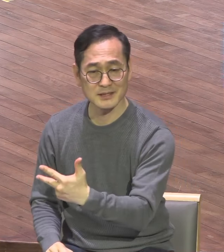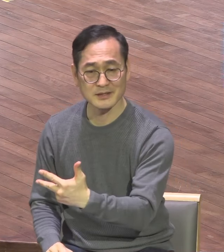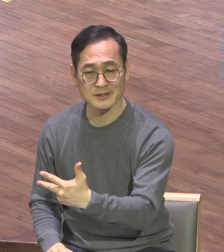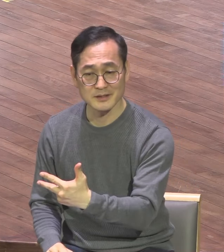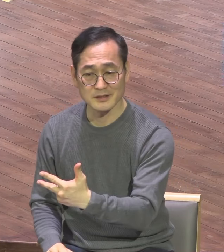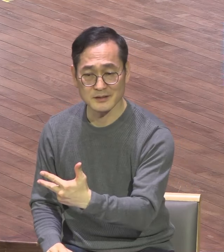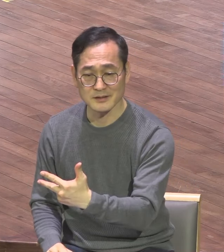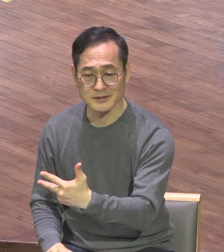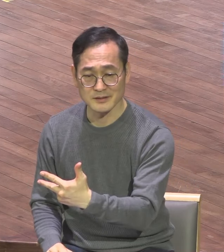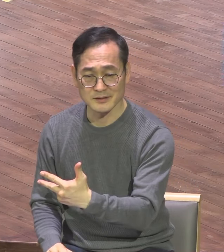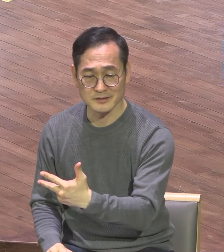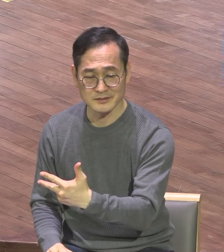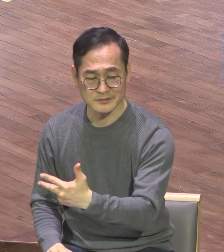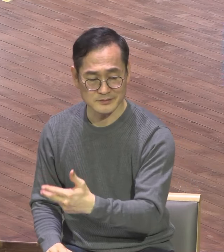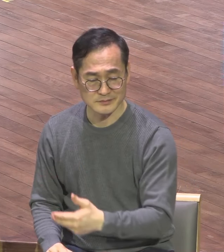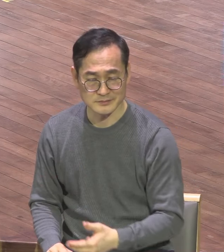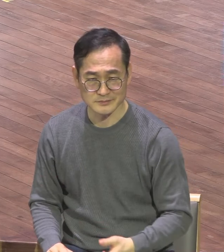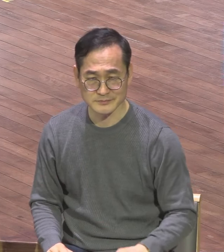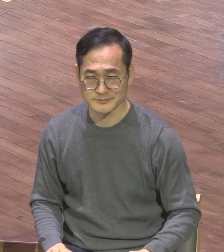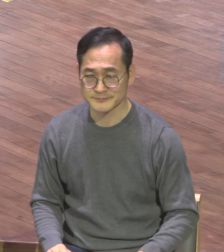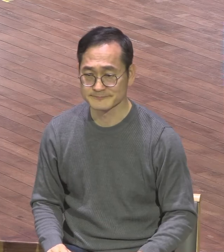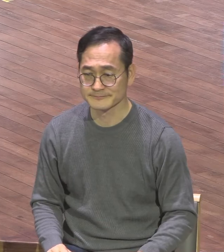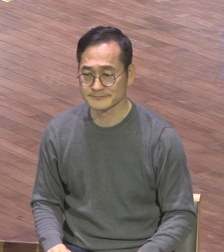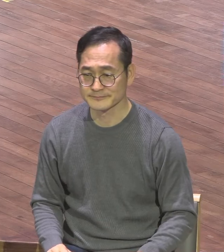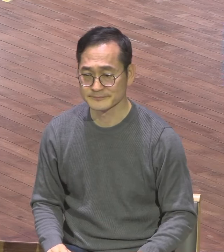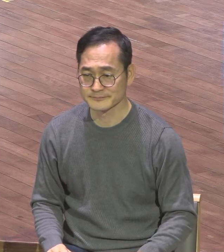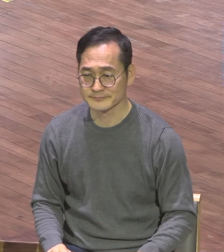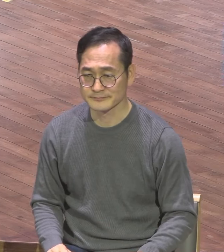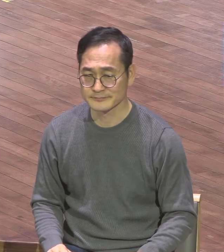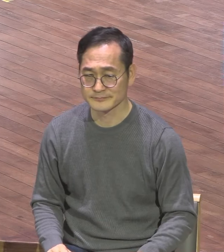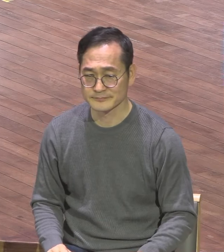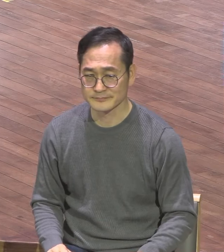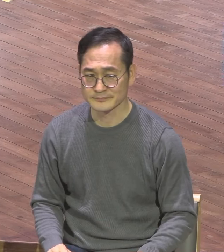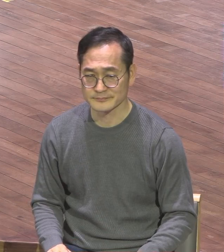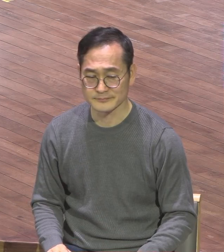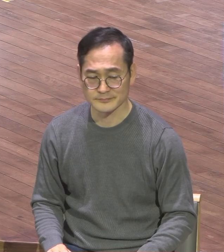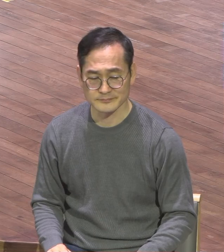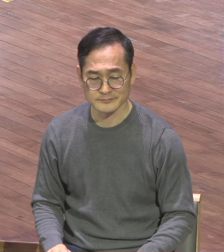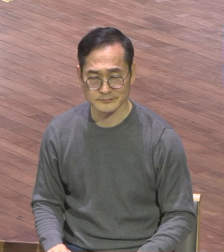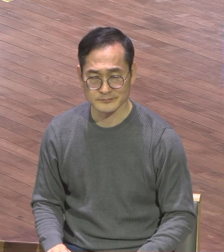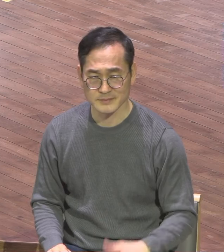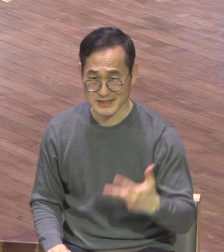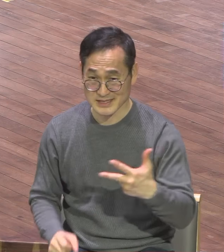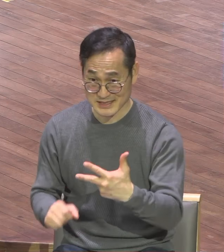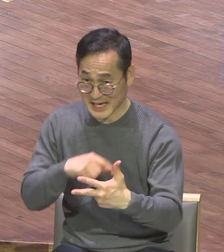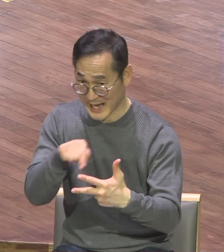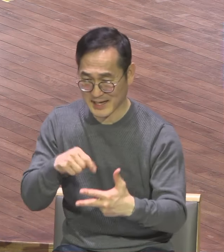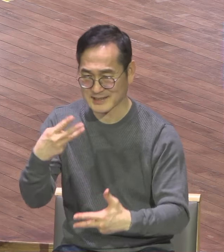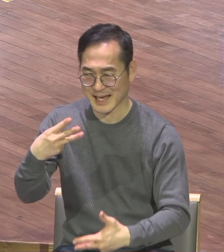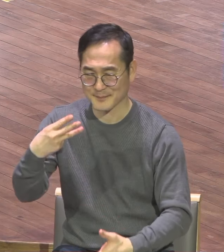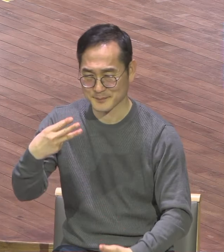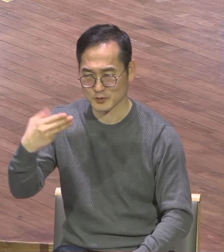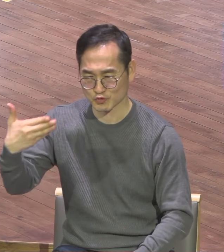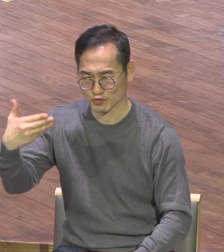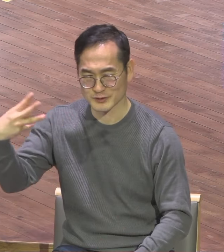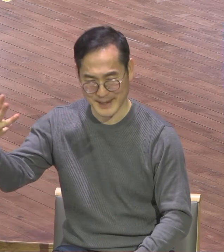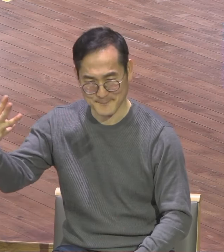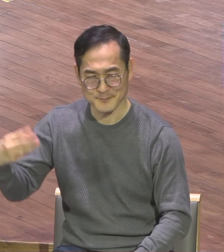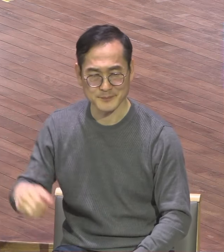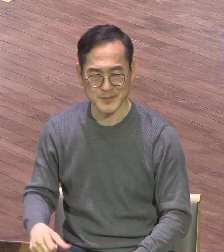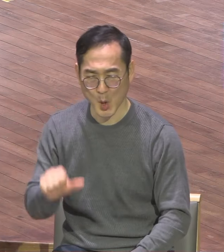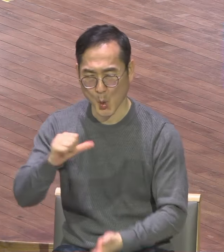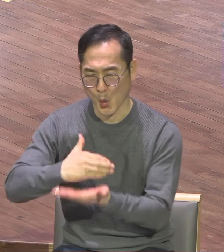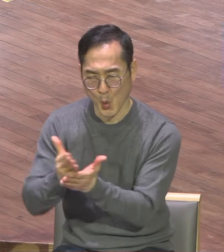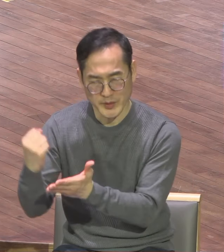사실 777 속에 다 들어있습니다. 777 속에 393이 다 들어있고요, 오력이 들어있고 여러